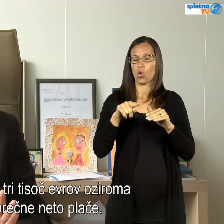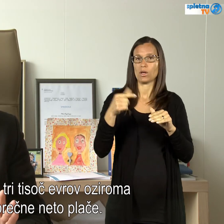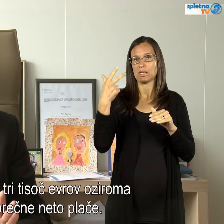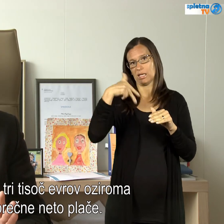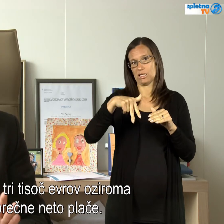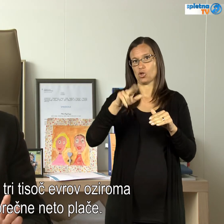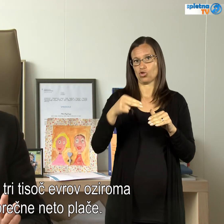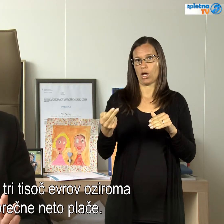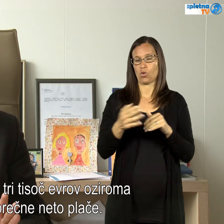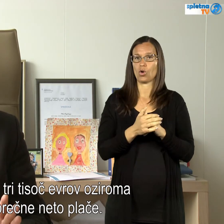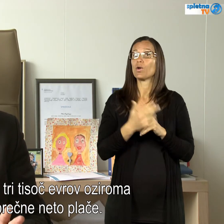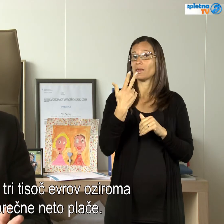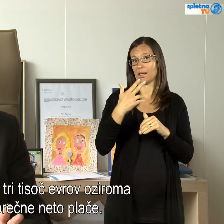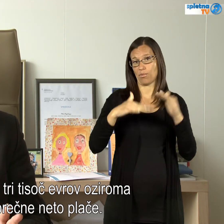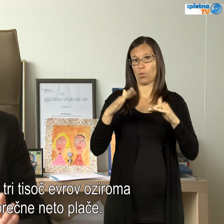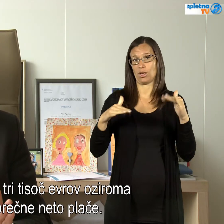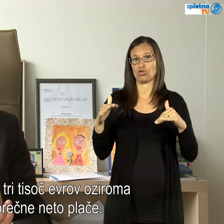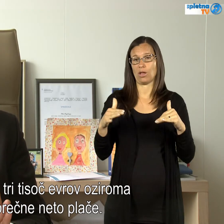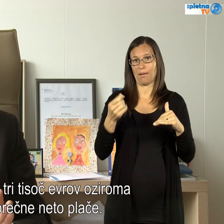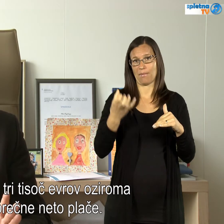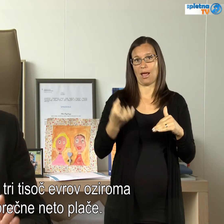3000 evrov, 3 povprečne plače.